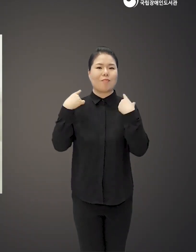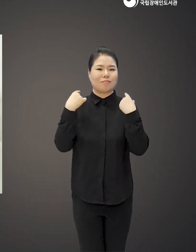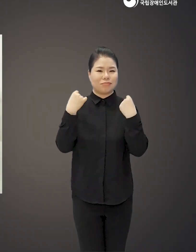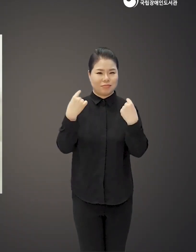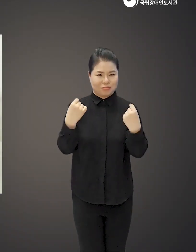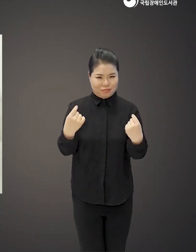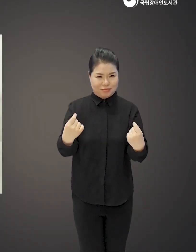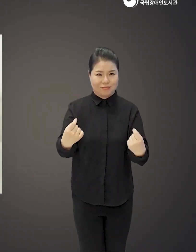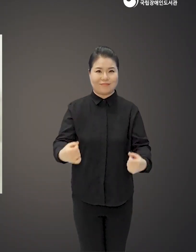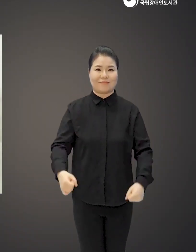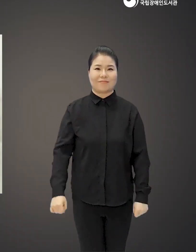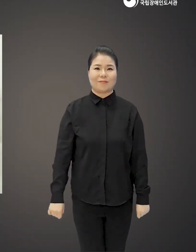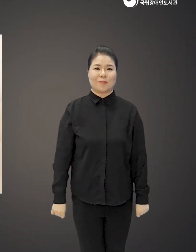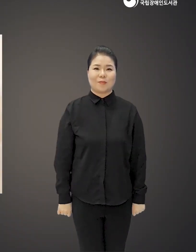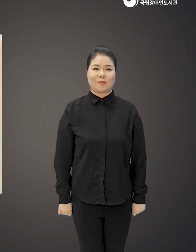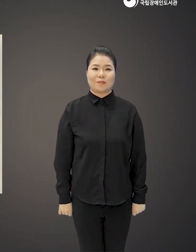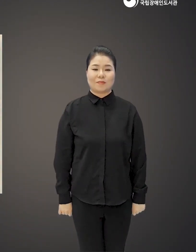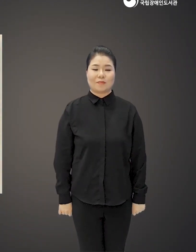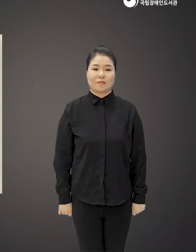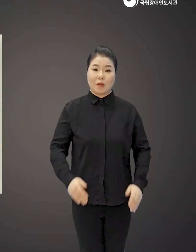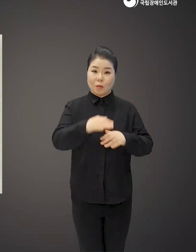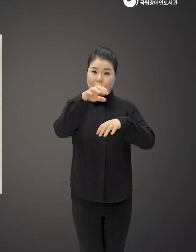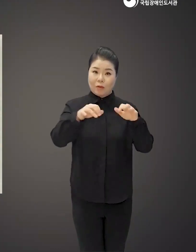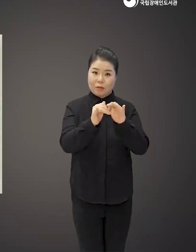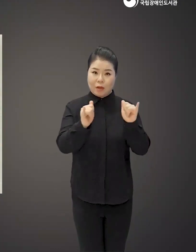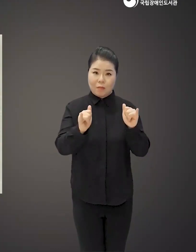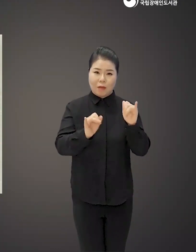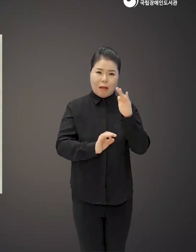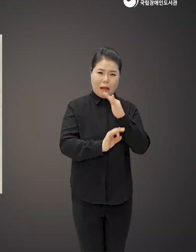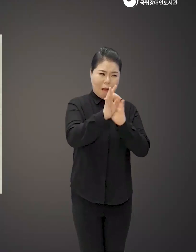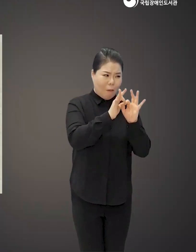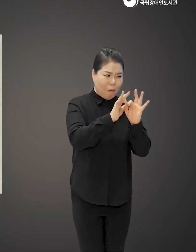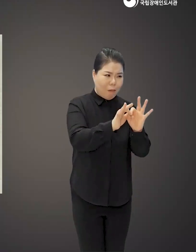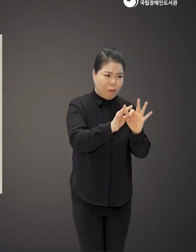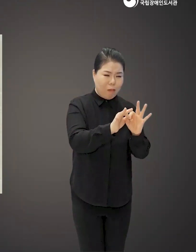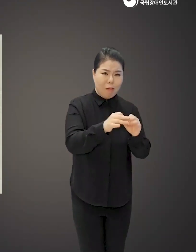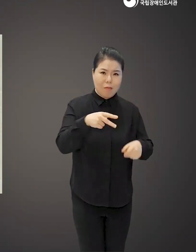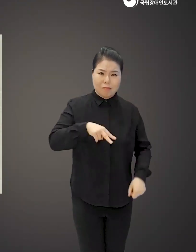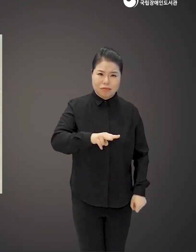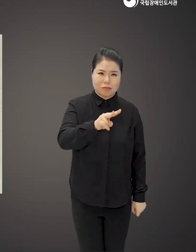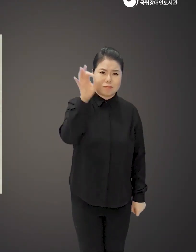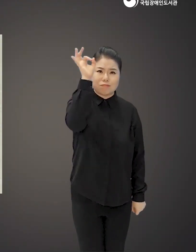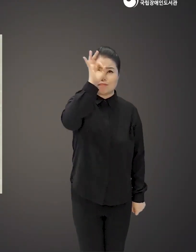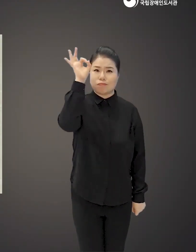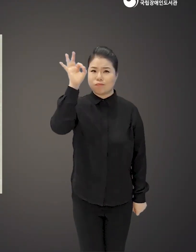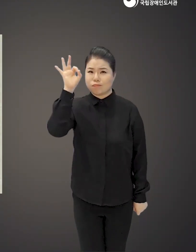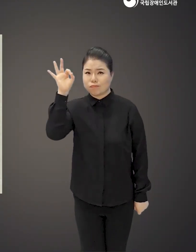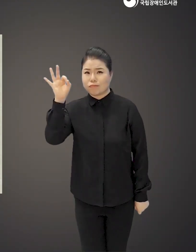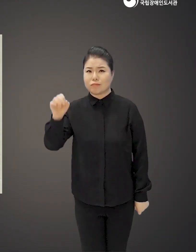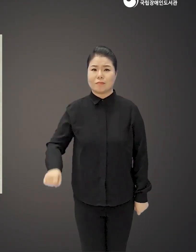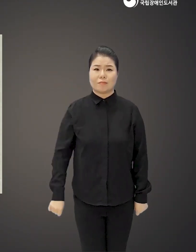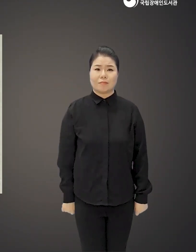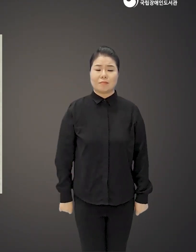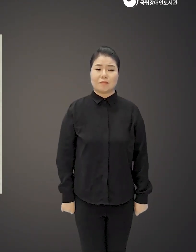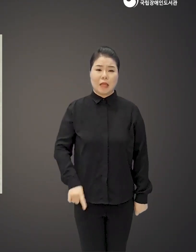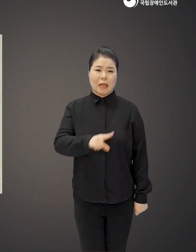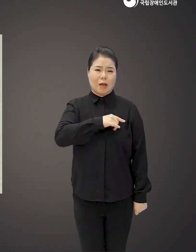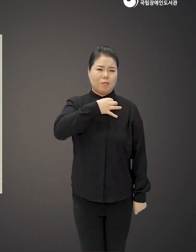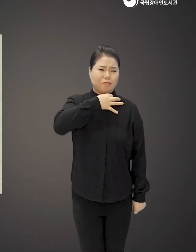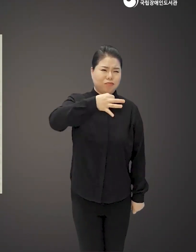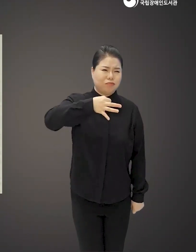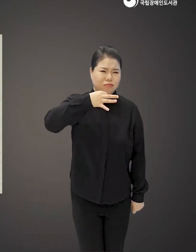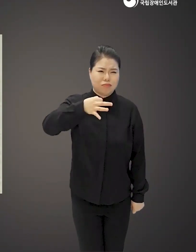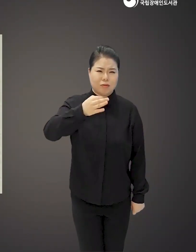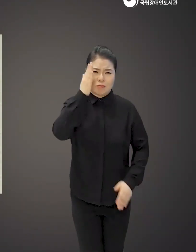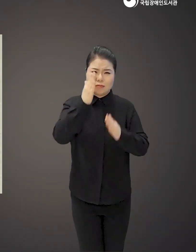여느 날처럼 정돈되어 있었다. 타운 사람들은 오전 내내 그 애들을 찾아다녔다.